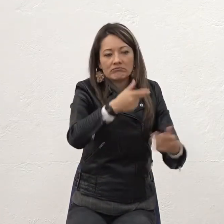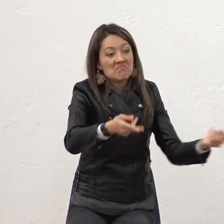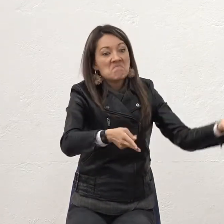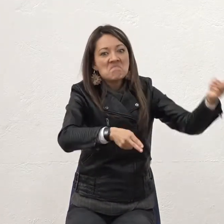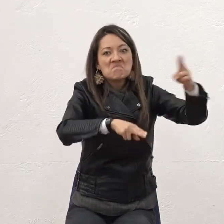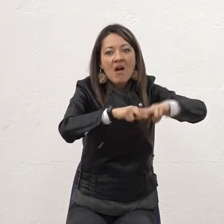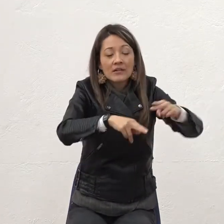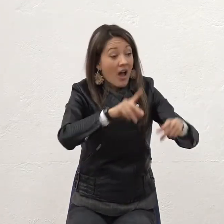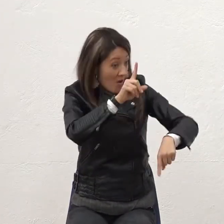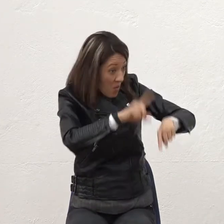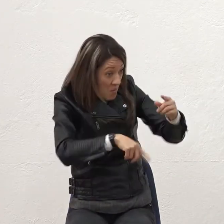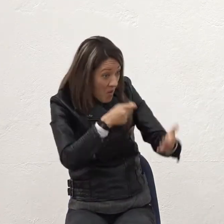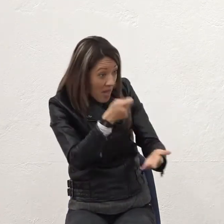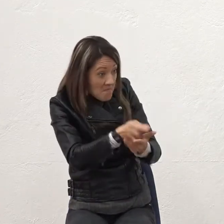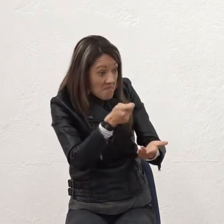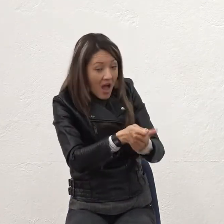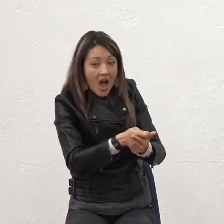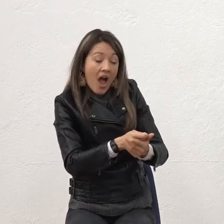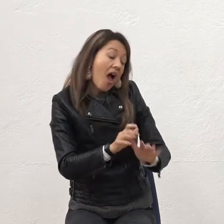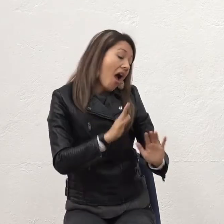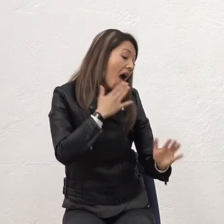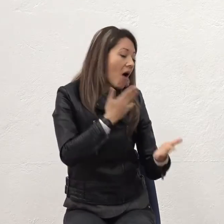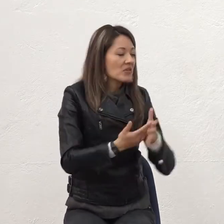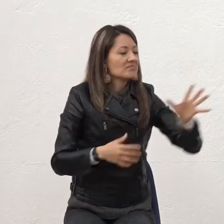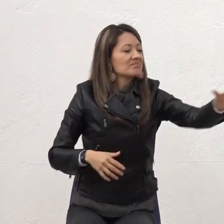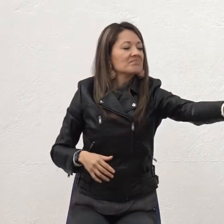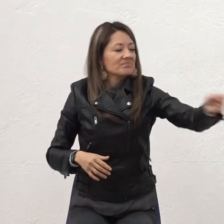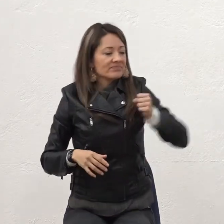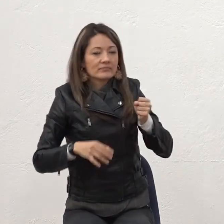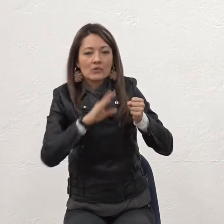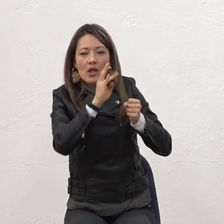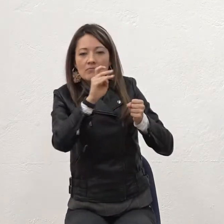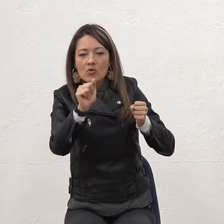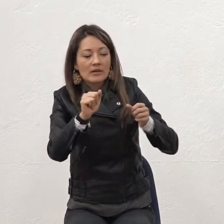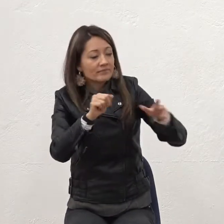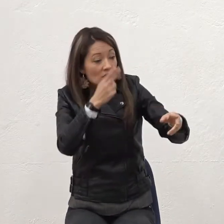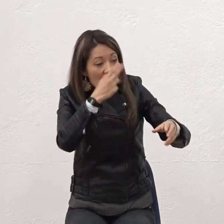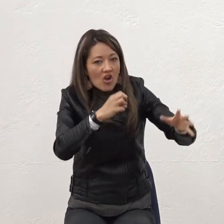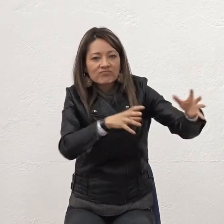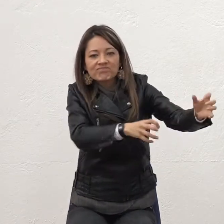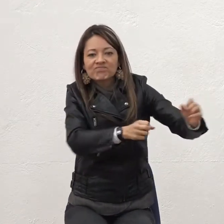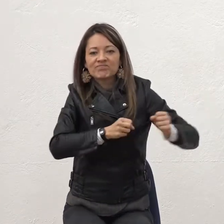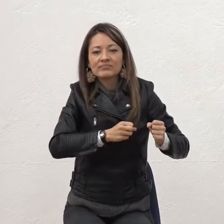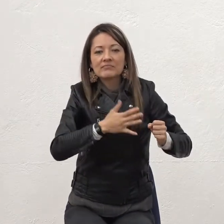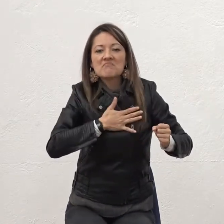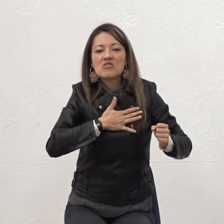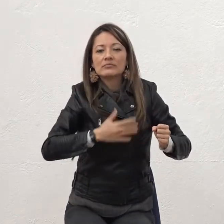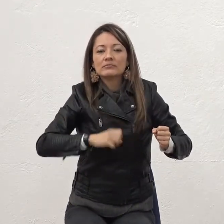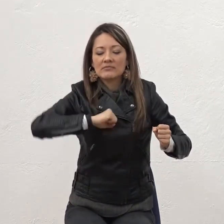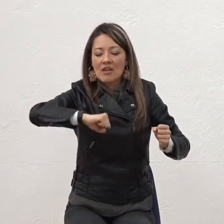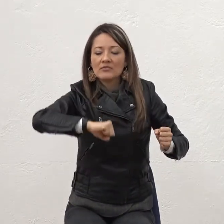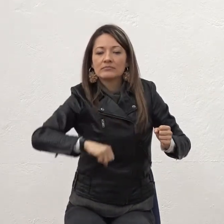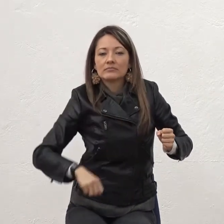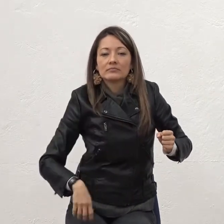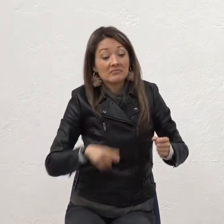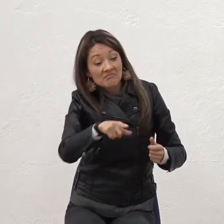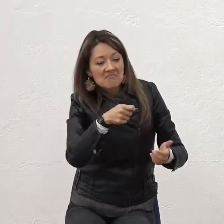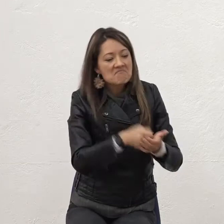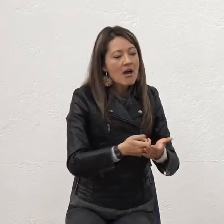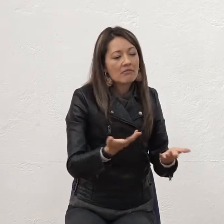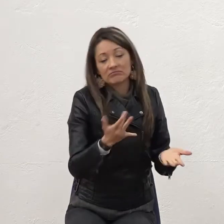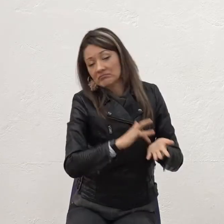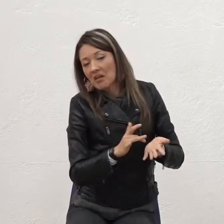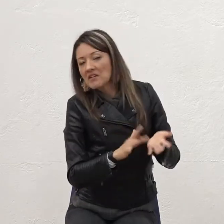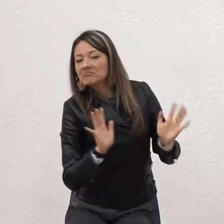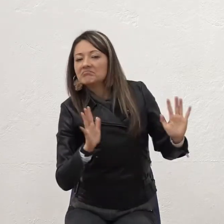podía pagar, la prenda también podía ser su esposa, la señora, los hijos, lo que fuera, pero ellos se hacían pagar esto. Por